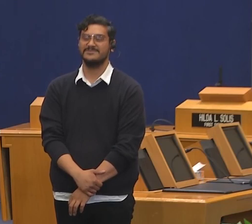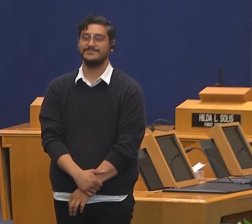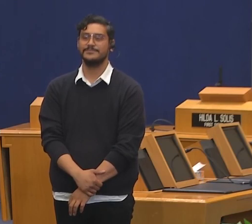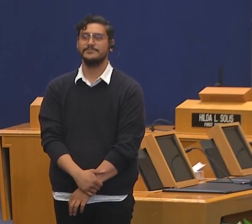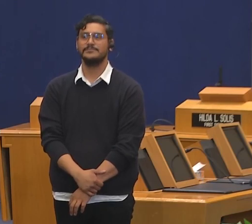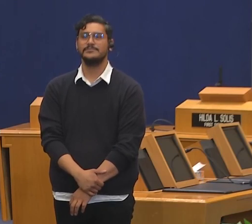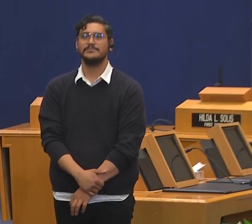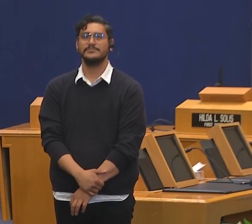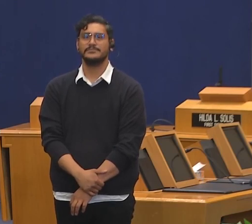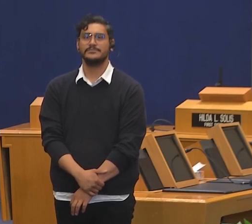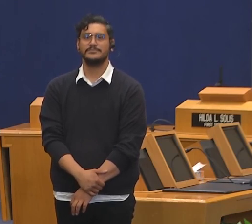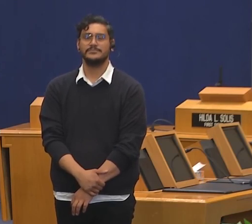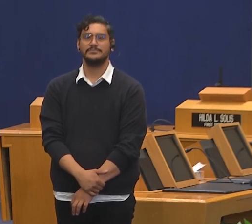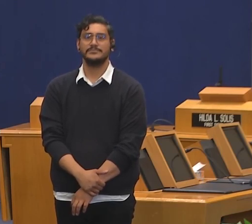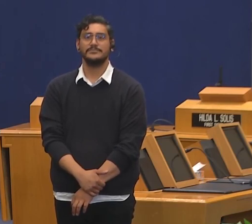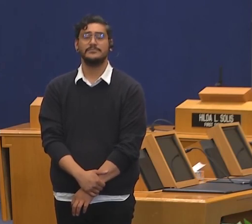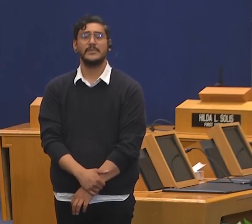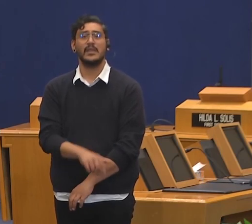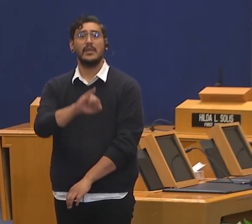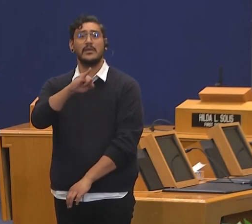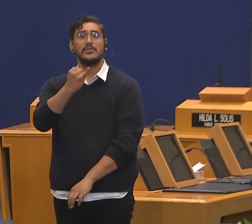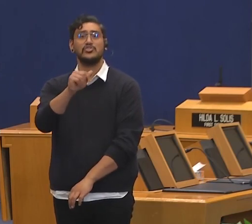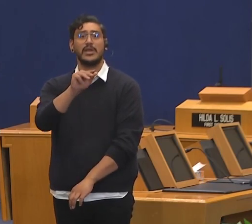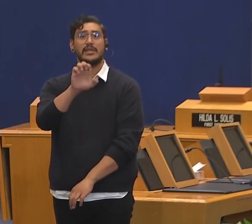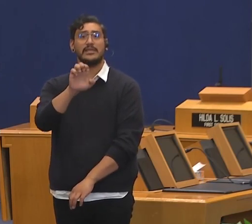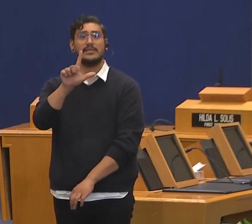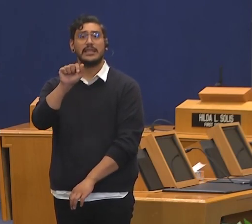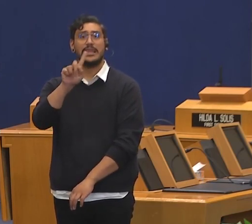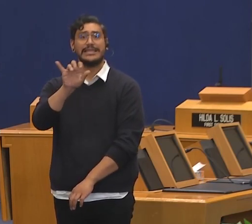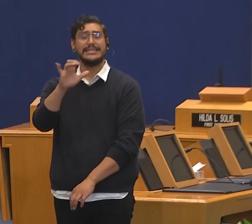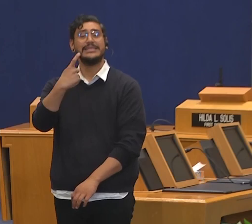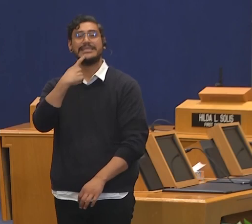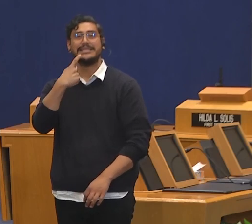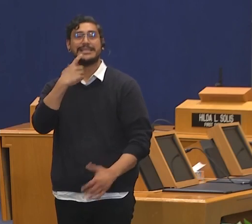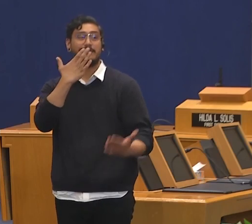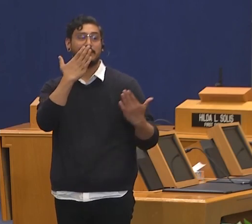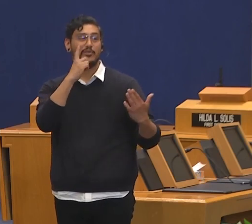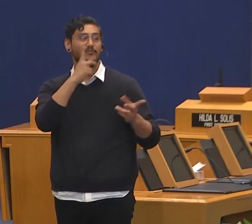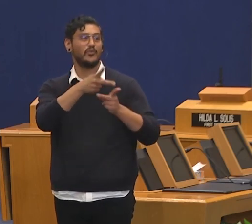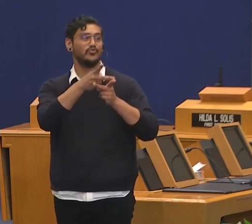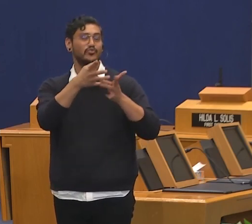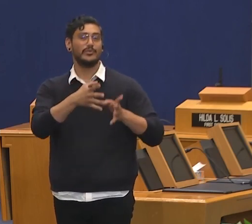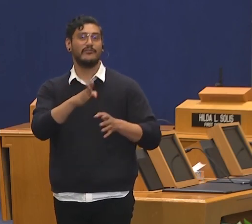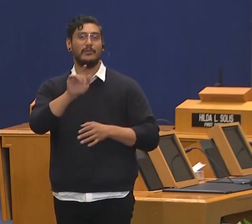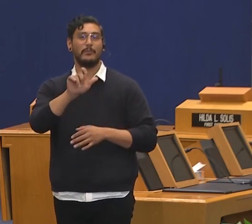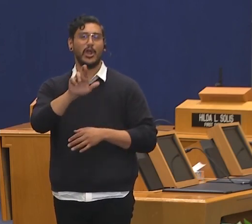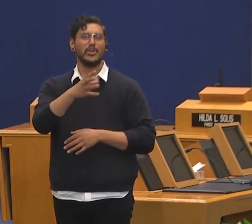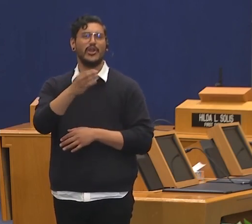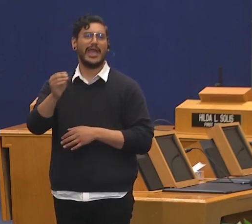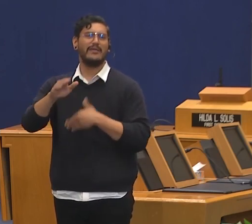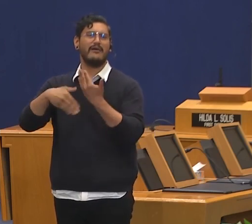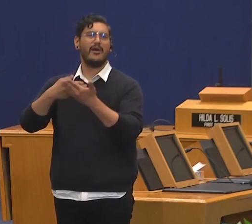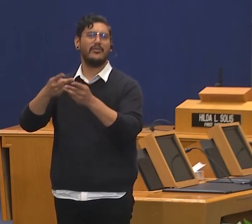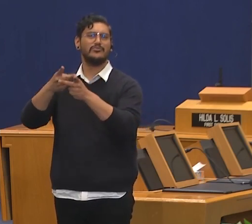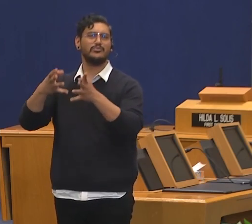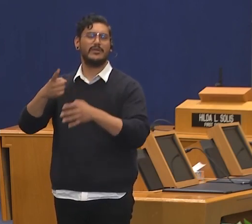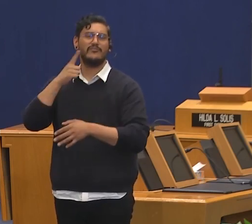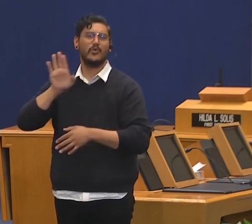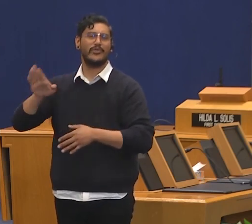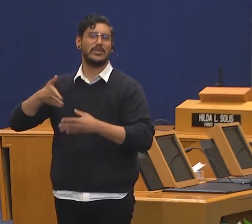La fiscal de distrito, Jackie Lacey, quiere agradecer a la supervisora Barger y a la Junta de Supervisores por su liderazgo.